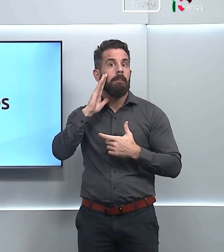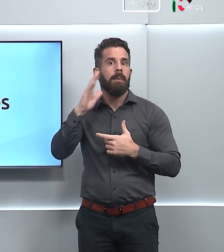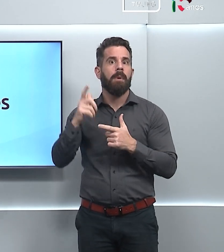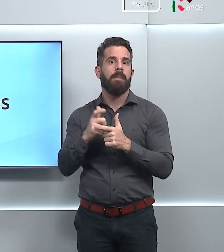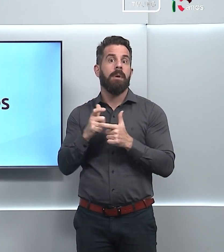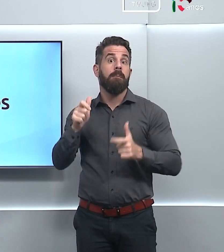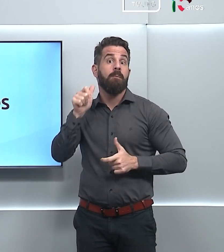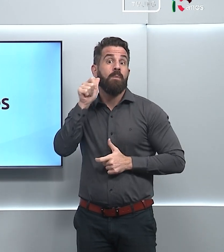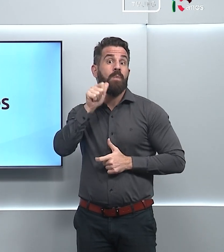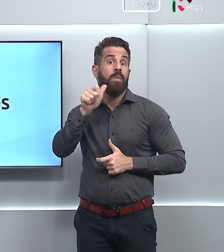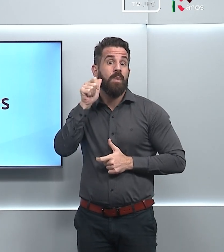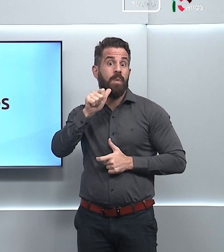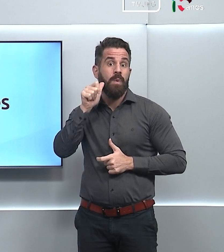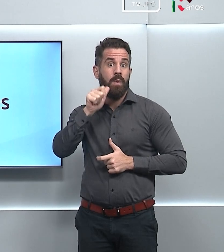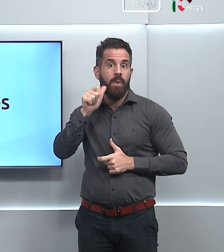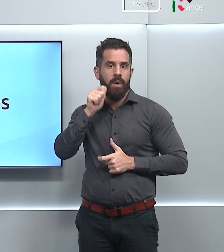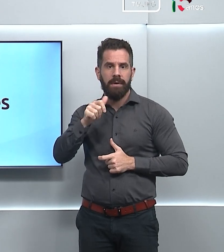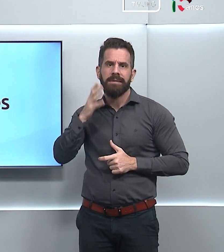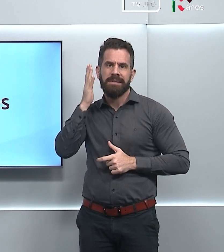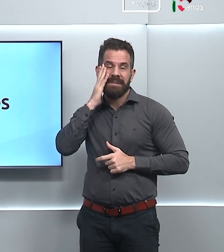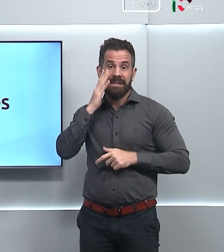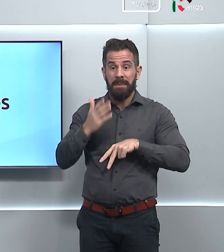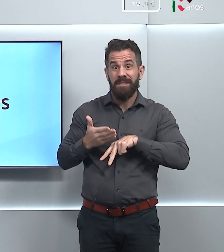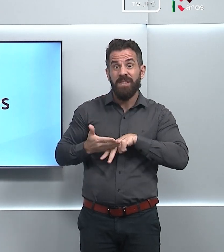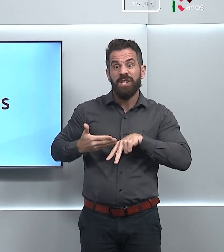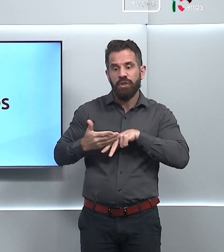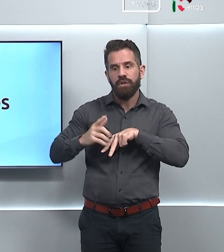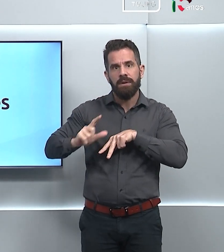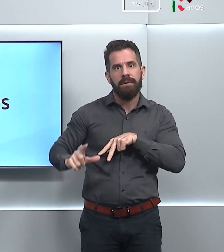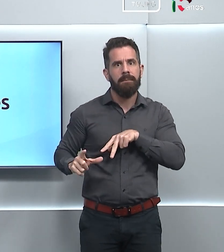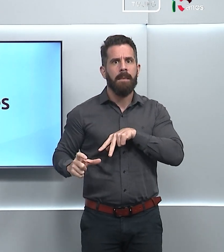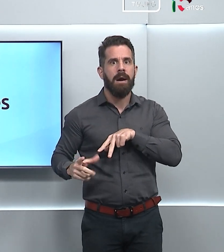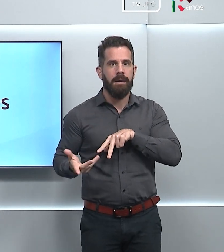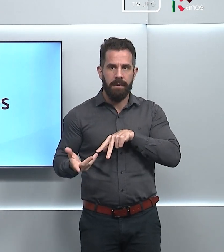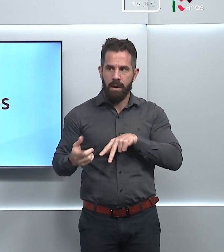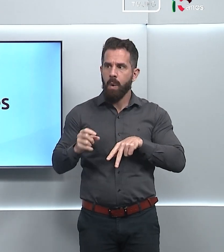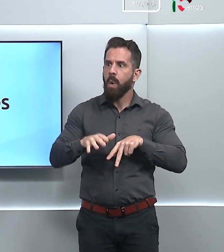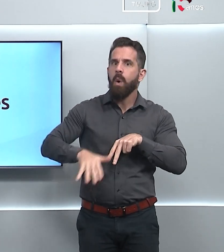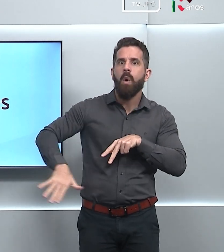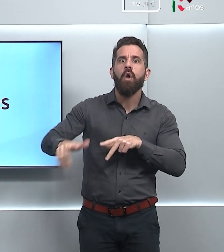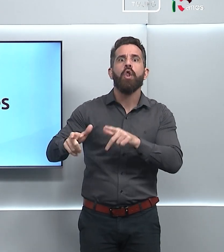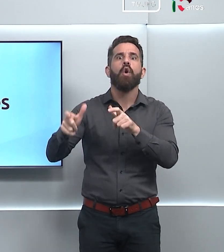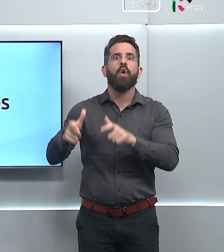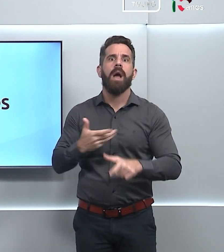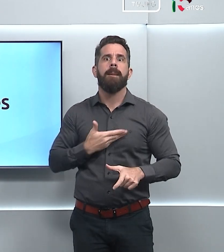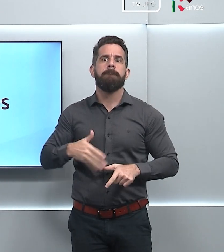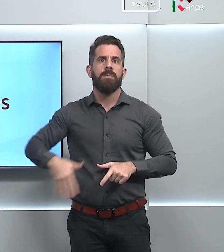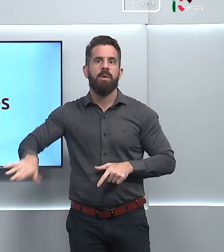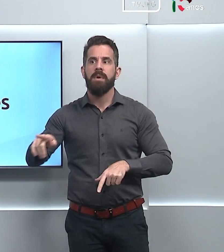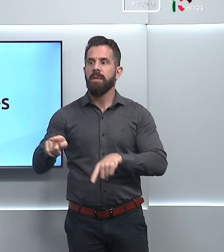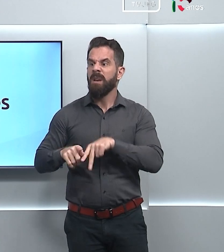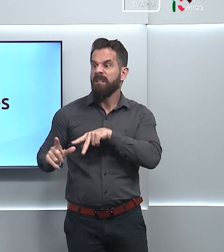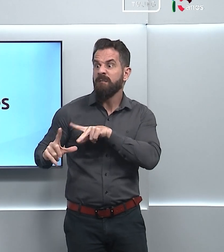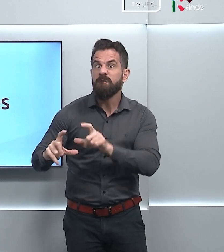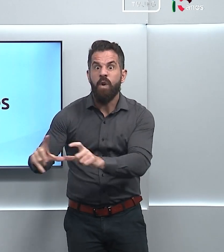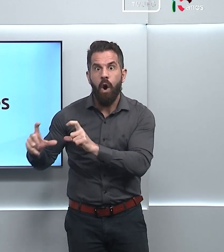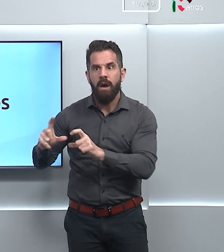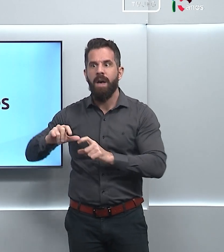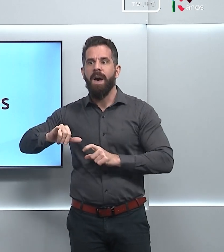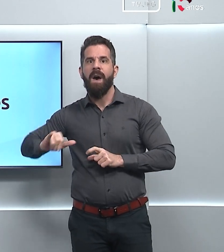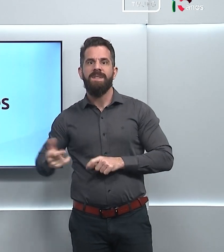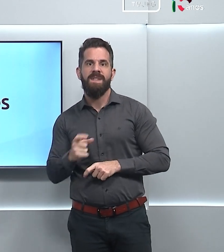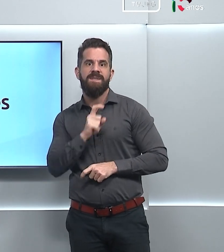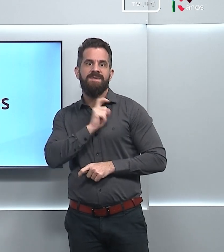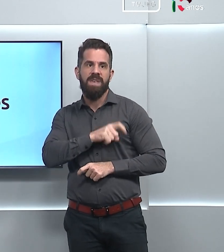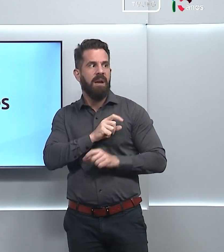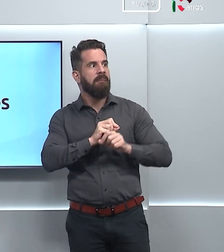tirar fotos debaixo de vestidos ou saias em ambientes públicos e muitas vezes até divulgar essas imagens. Então você fica